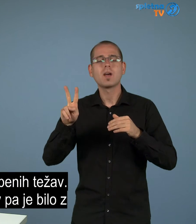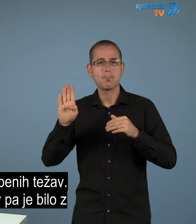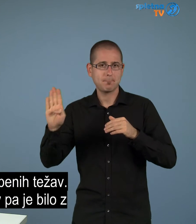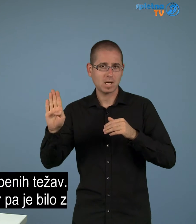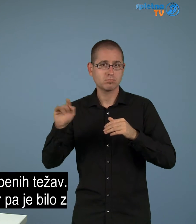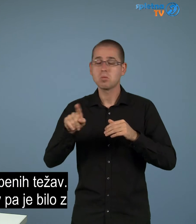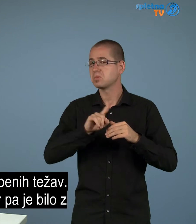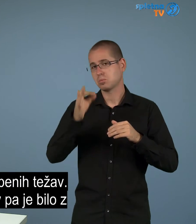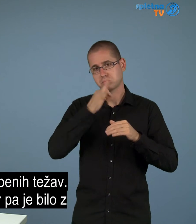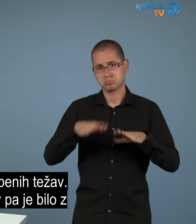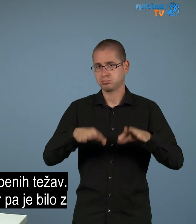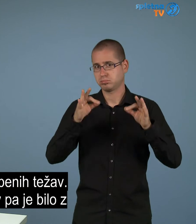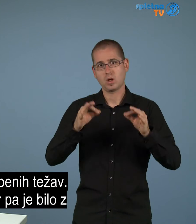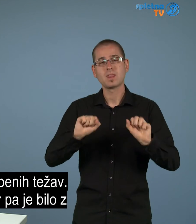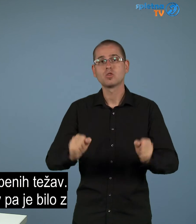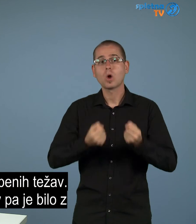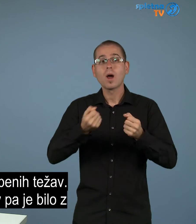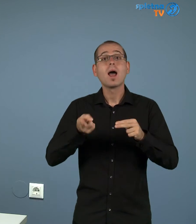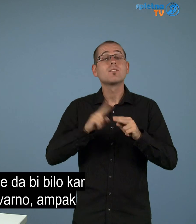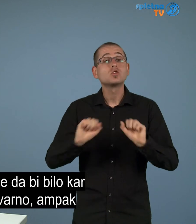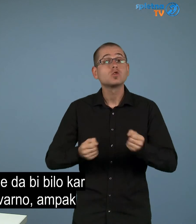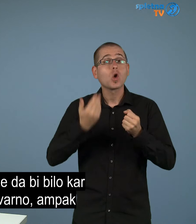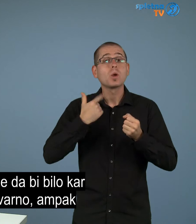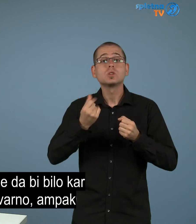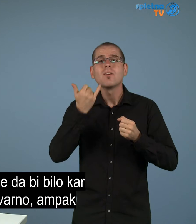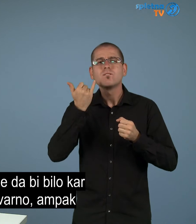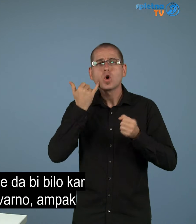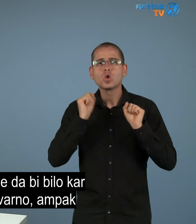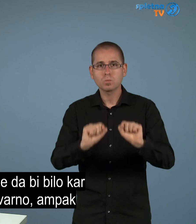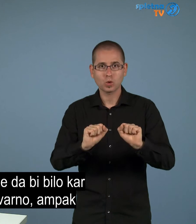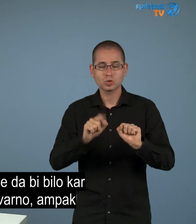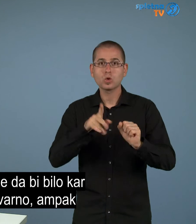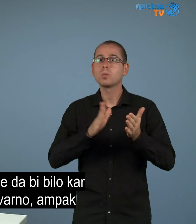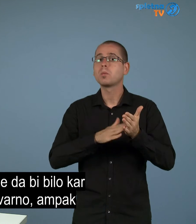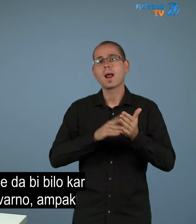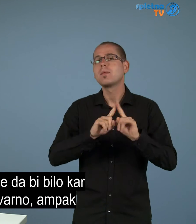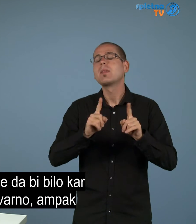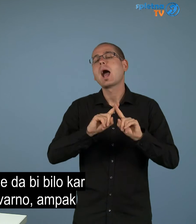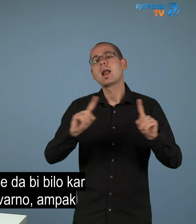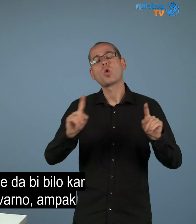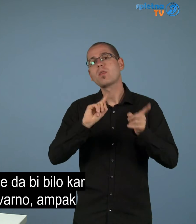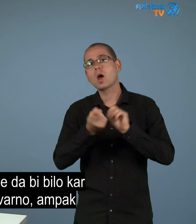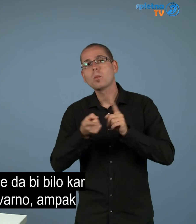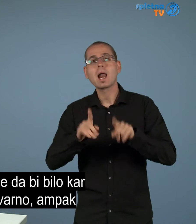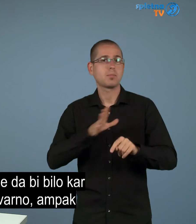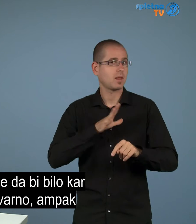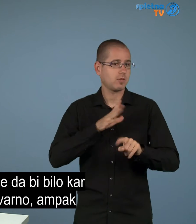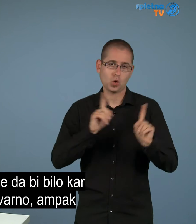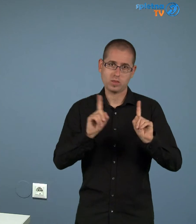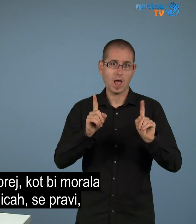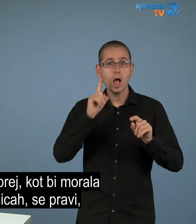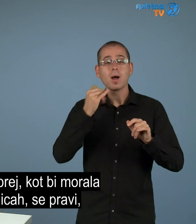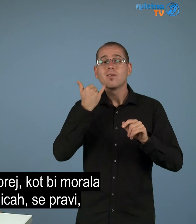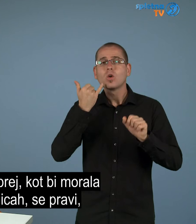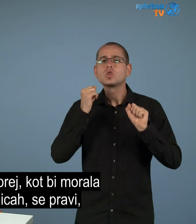odkrili nobenih težav. Malce več težav pa je bilo z vodoodpornostjo, kar pomeni ne, da bi bilo karkoli narobe ali nevarno,